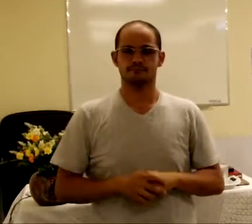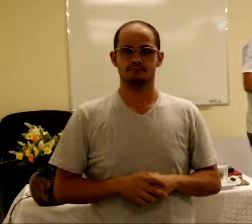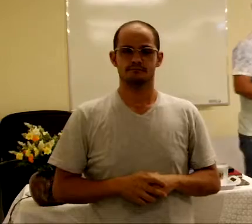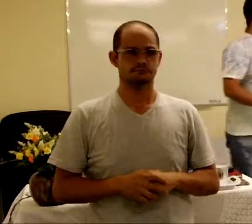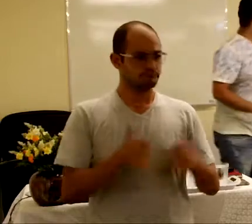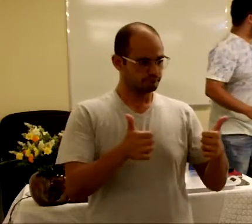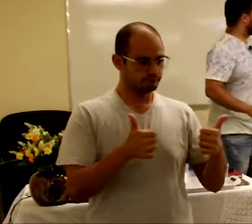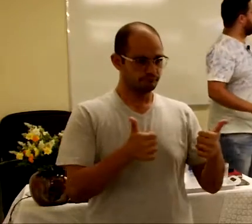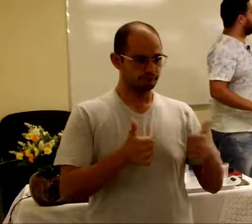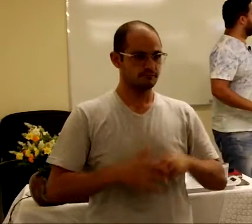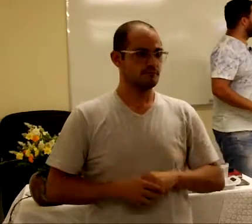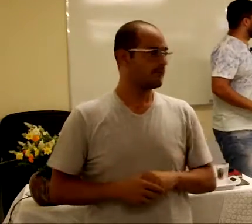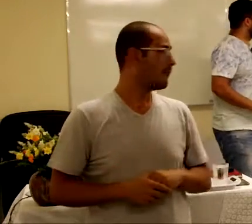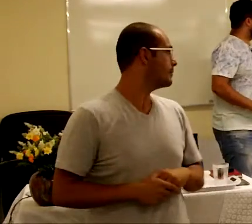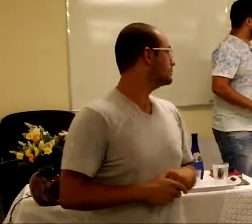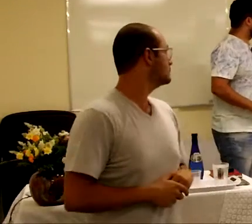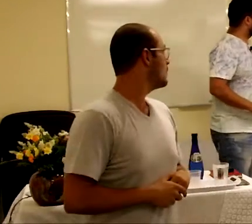Tá tudo bem até aí? Tá, né? Tá tranquilo.